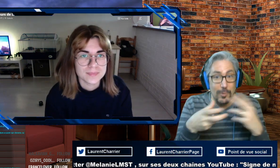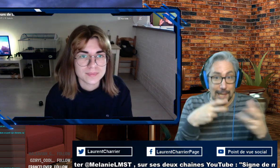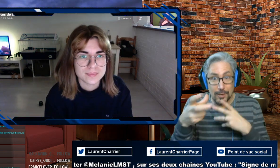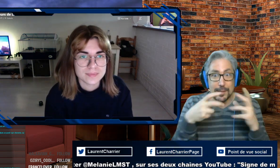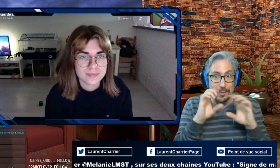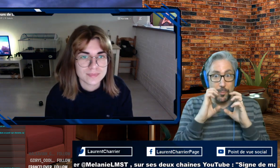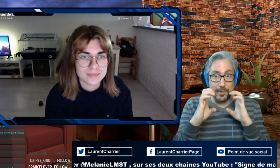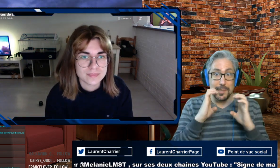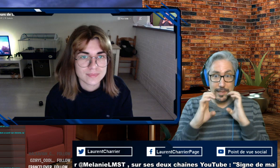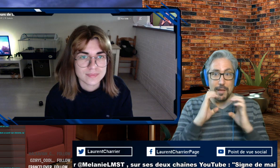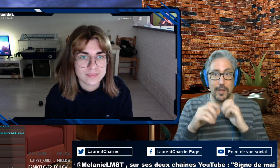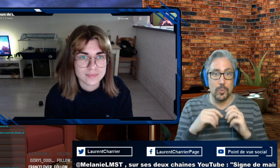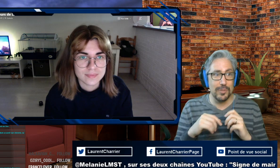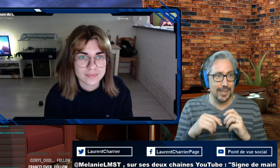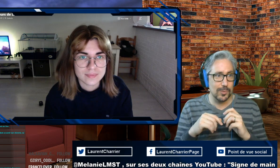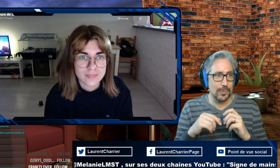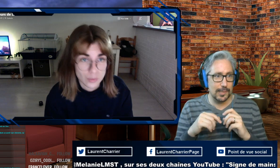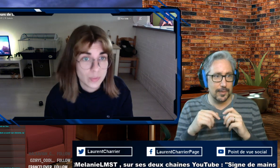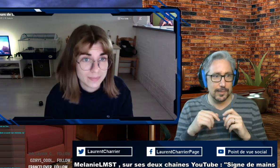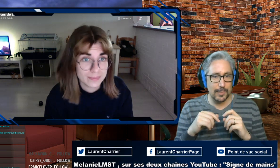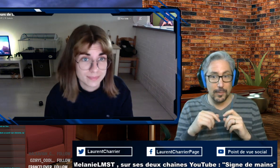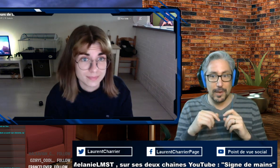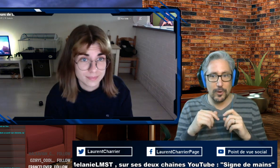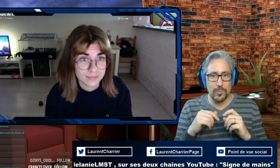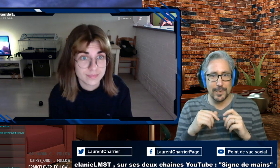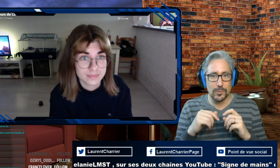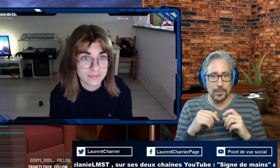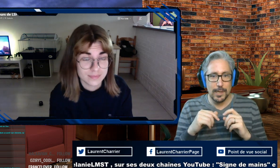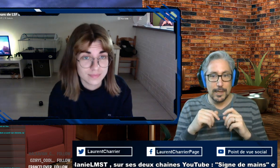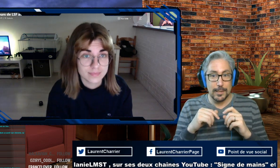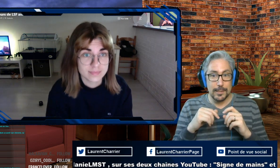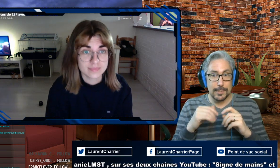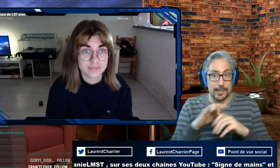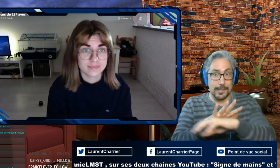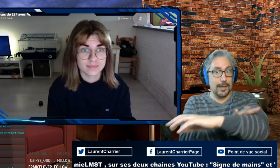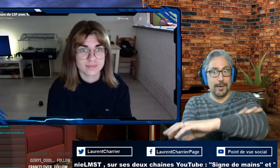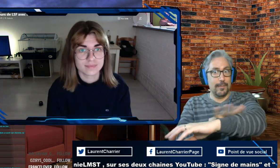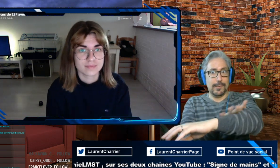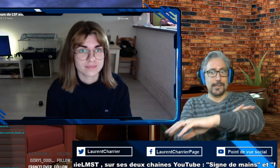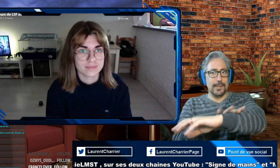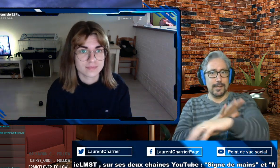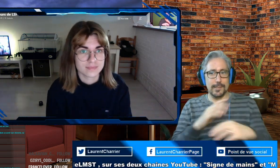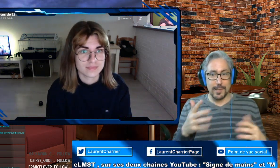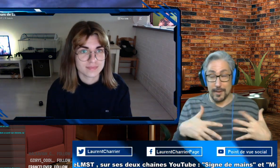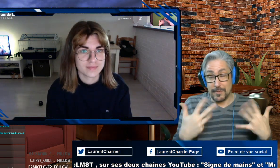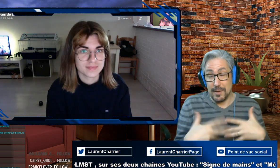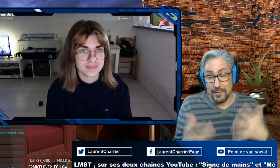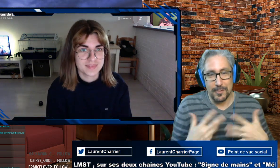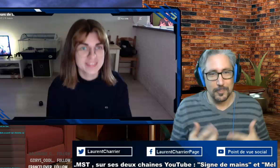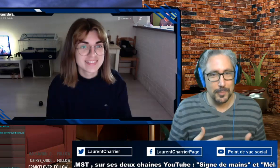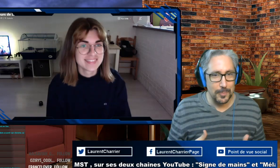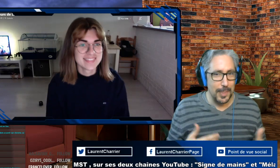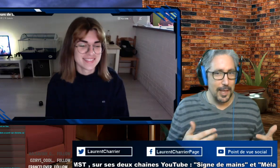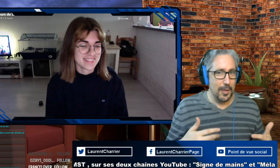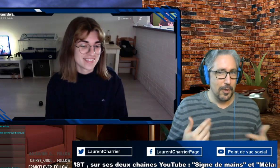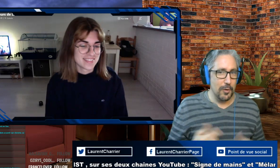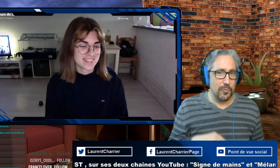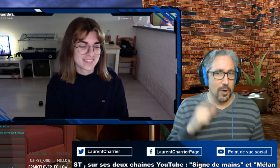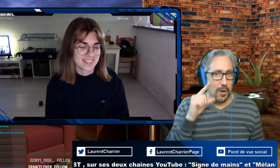il y a vraiment de la vraie communication, quoi. C'est vraiment de la vraie communication. Avant, enfin,